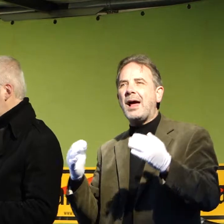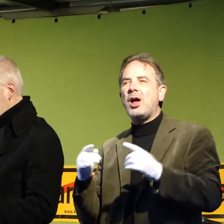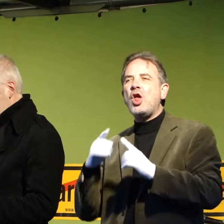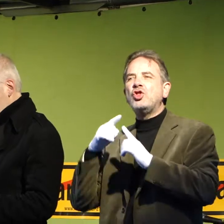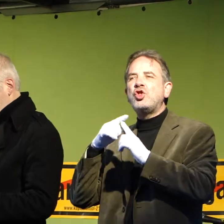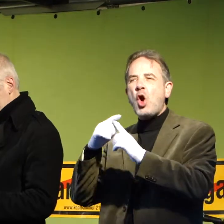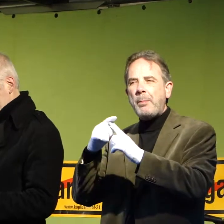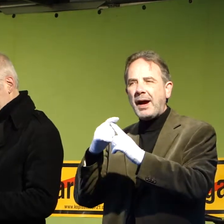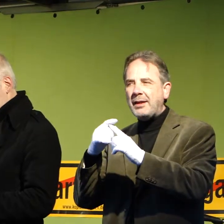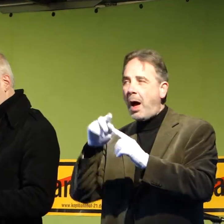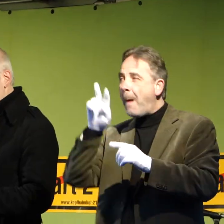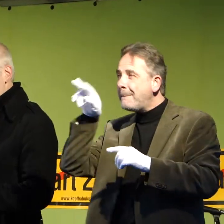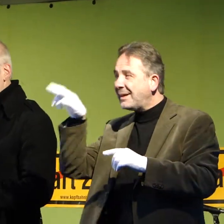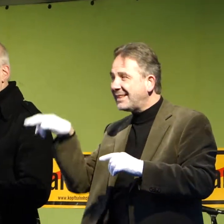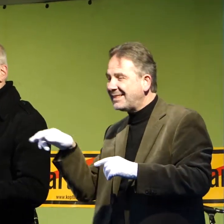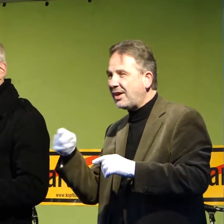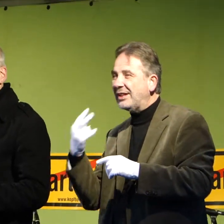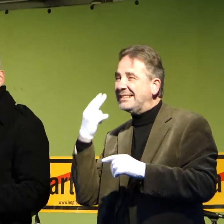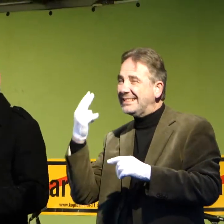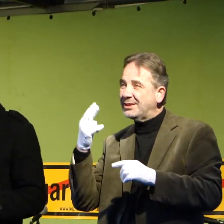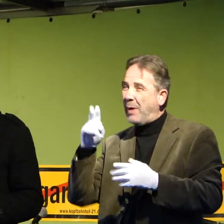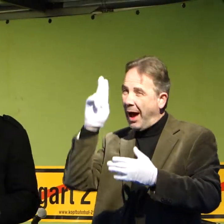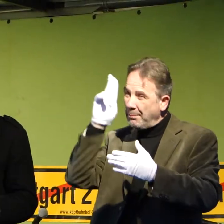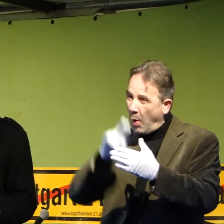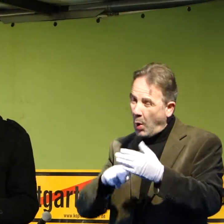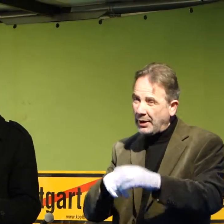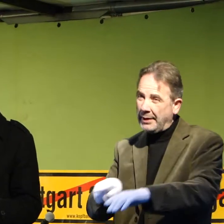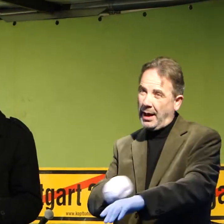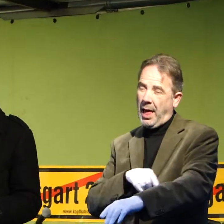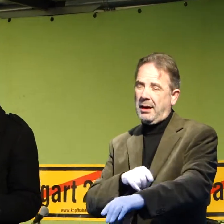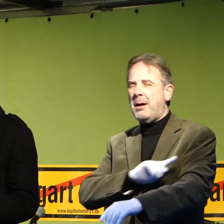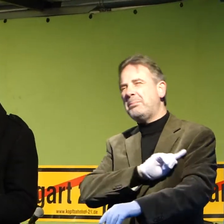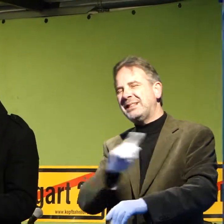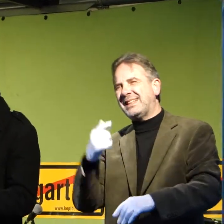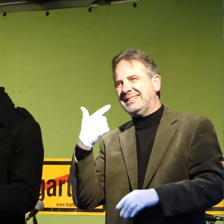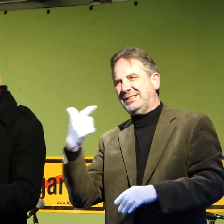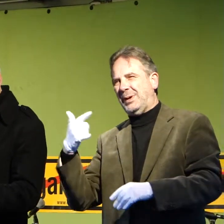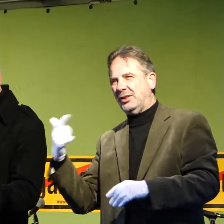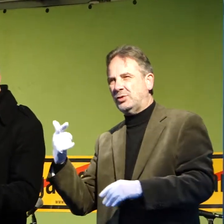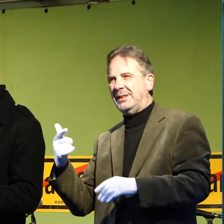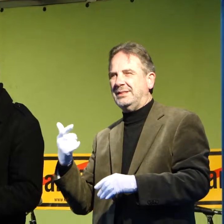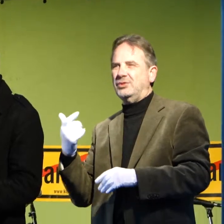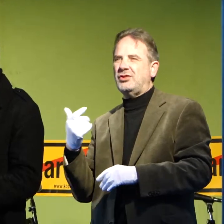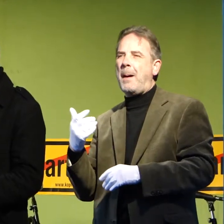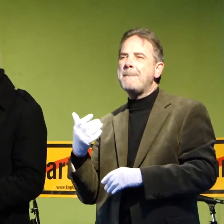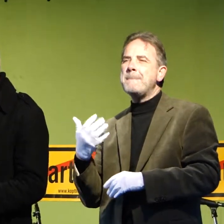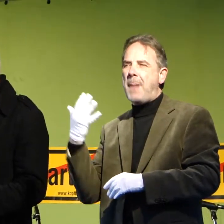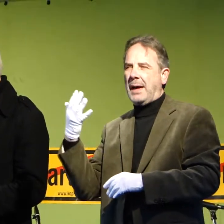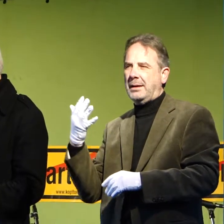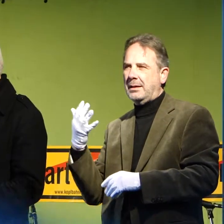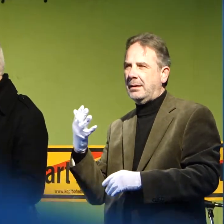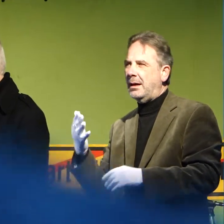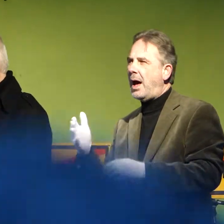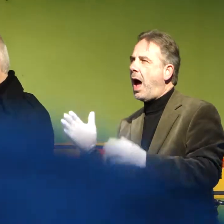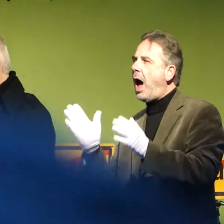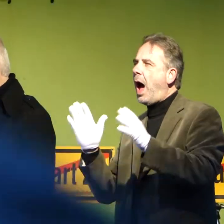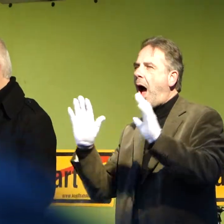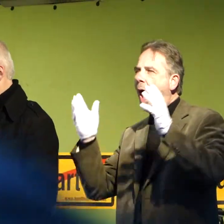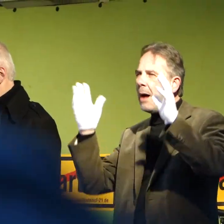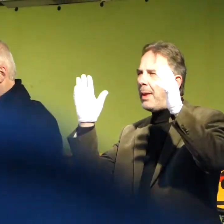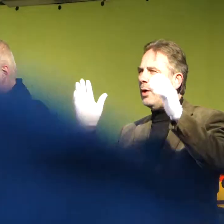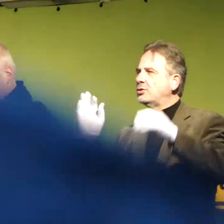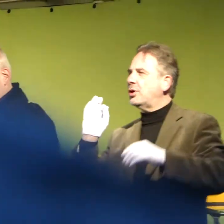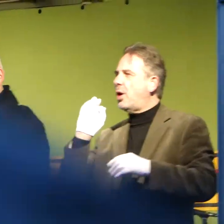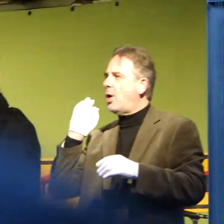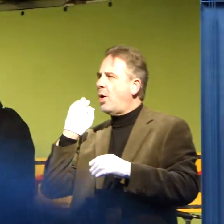das 2 Monate lang bis zum 22. Mai 2011. Applaus für die Kunsthalle